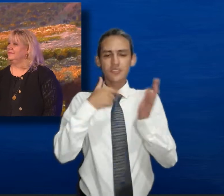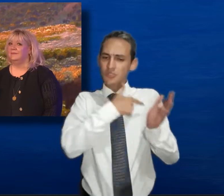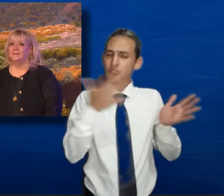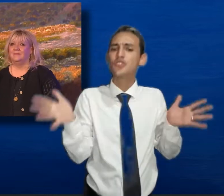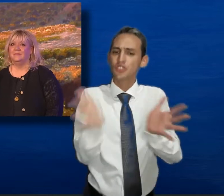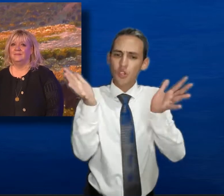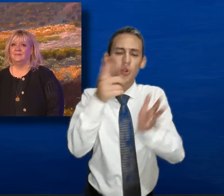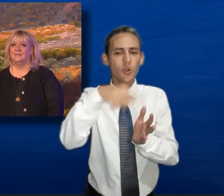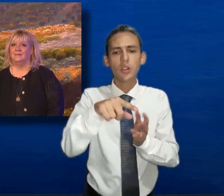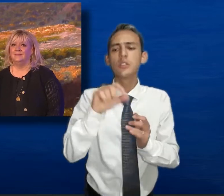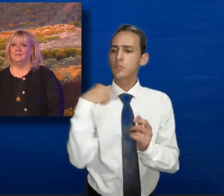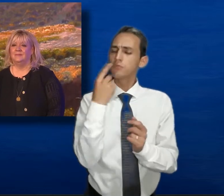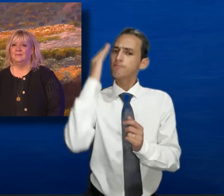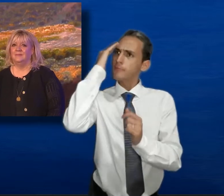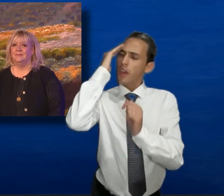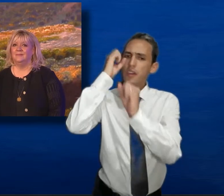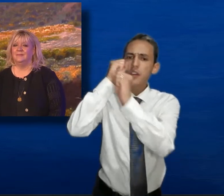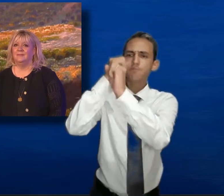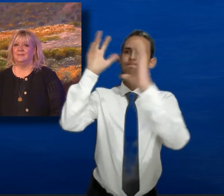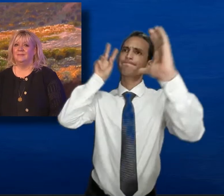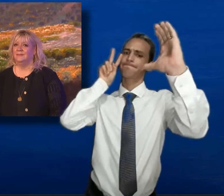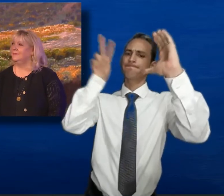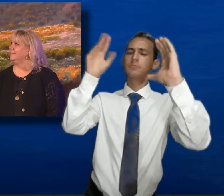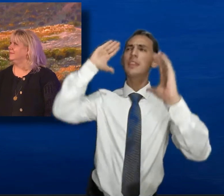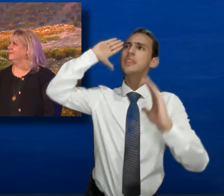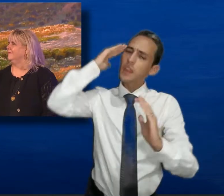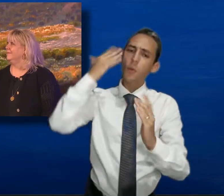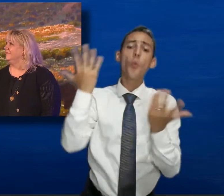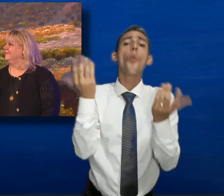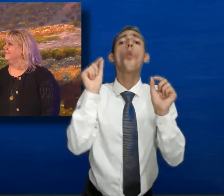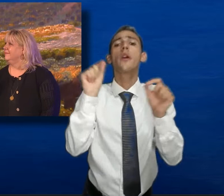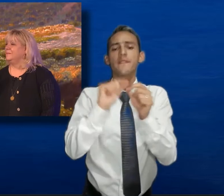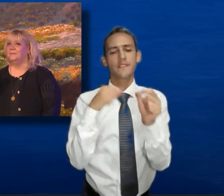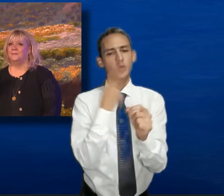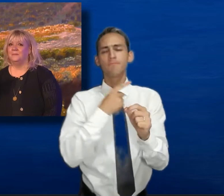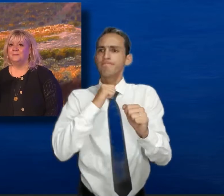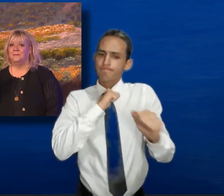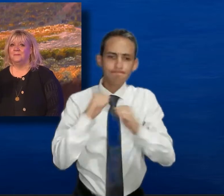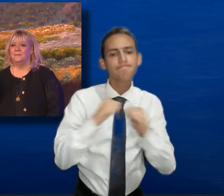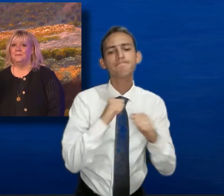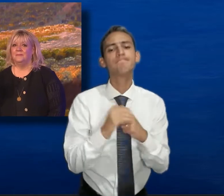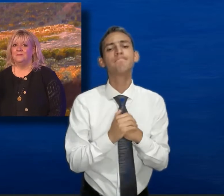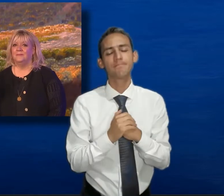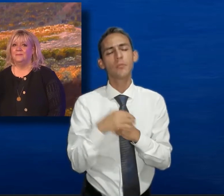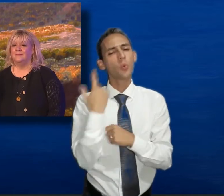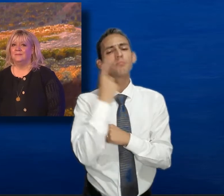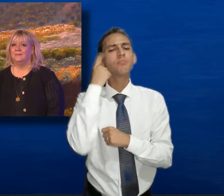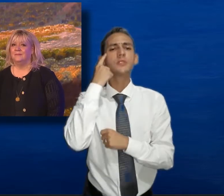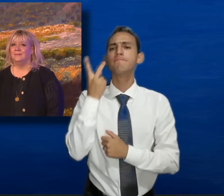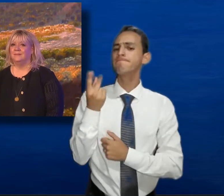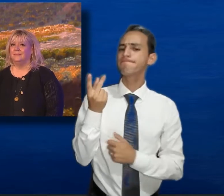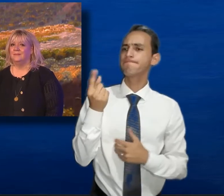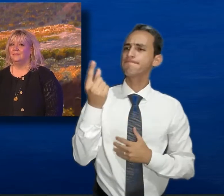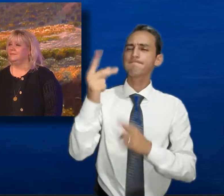Então, esse incentivo dá a cada um de nós a visão de fazer o que fomos chamados a fazer, mas também nos aconselha a manter